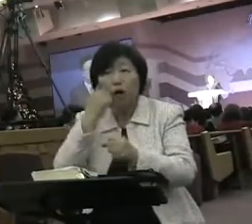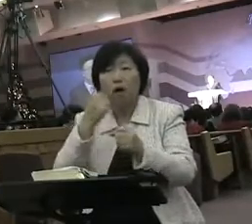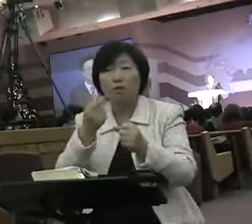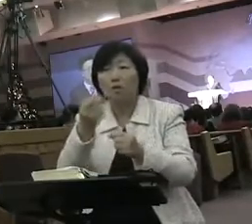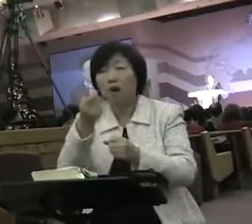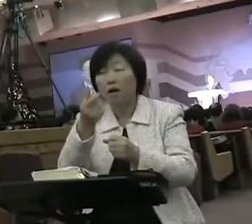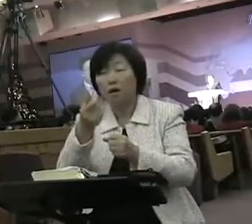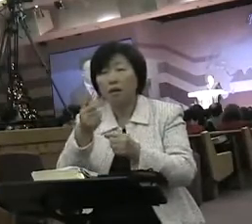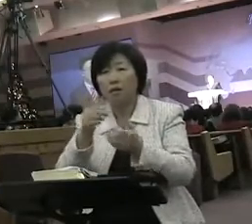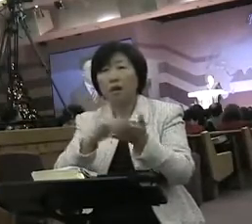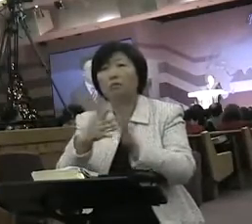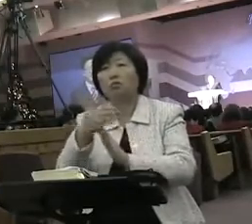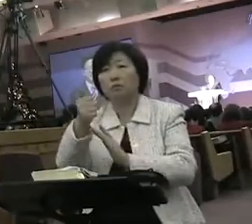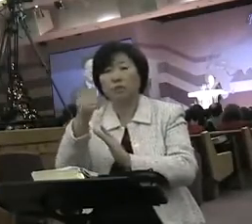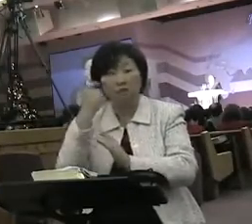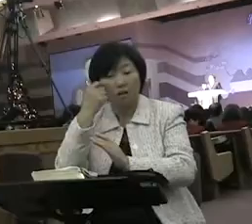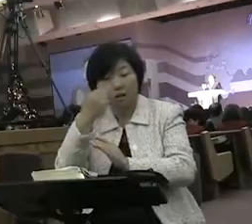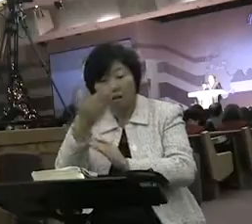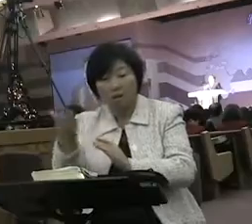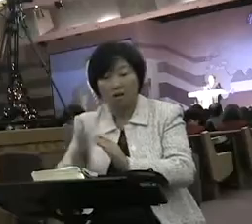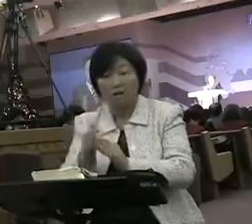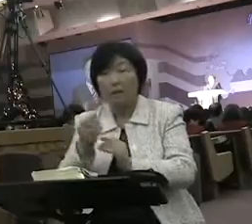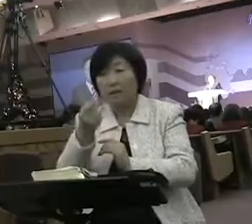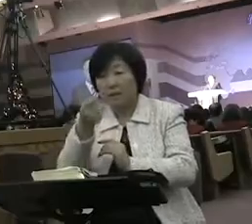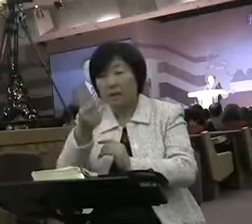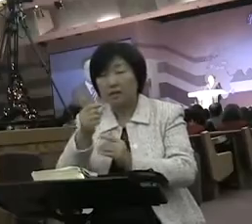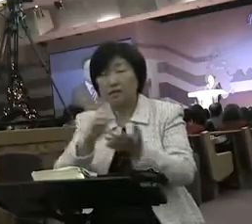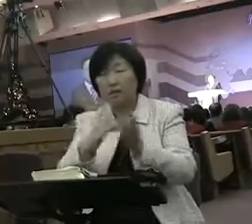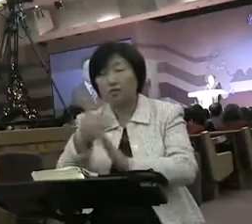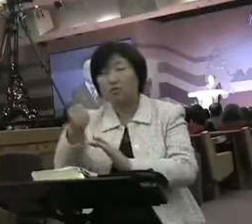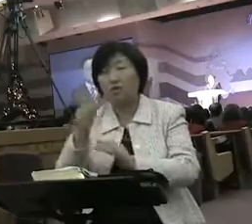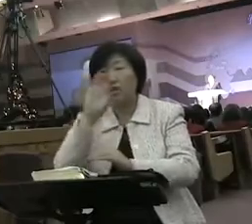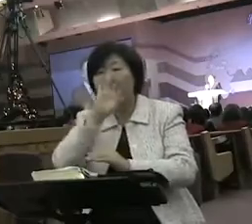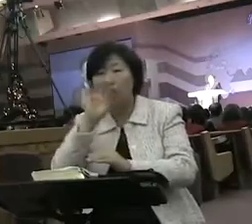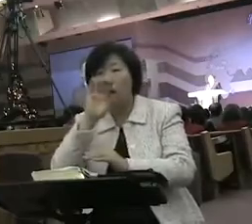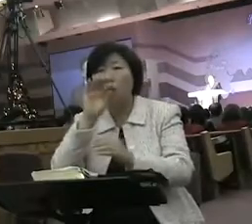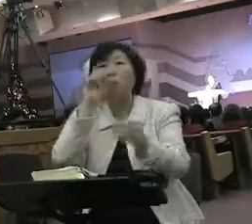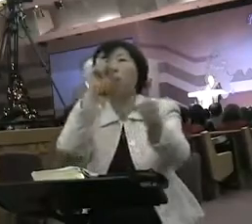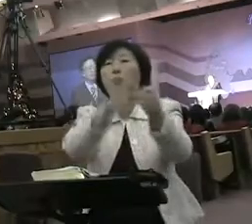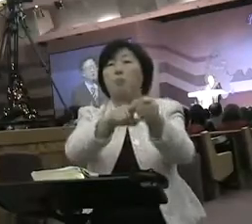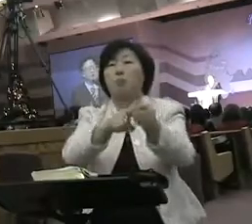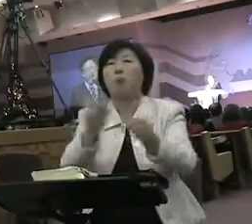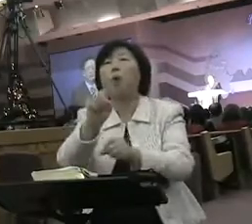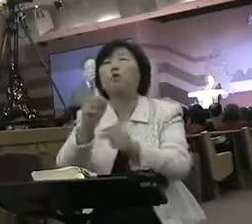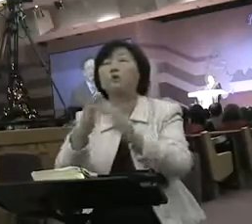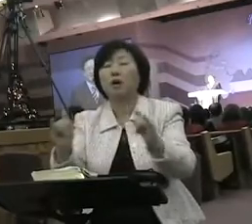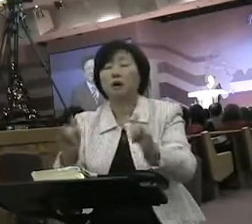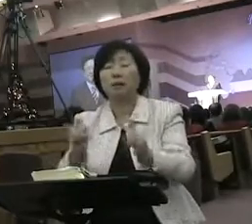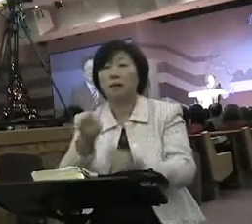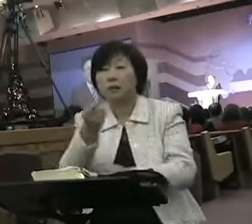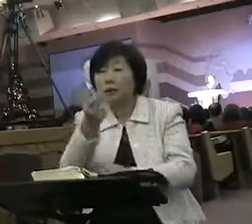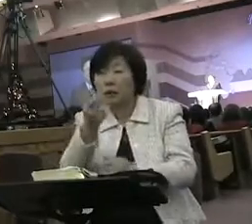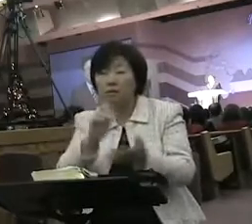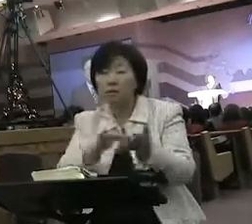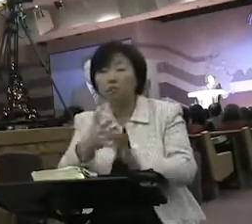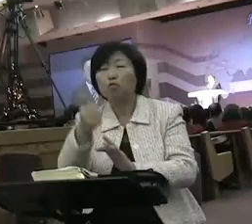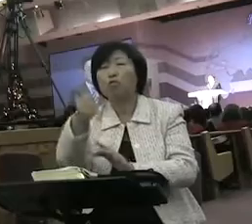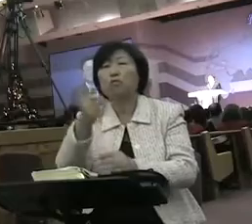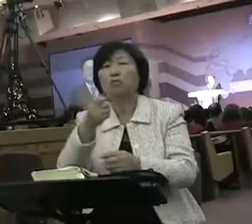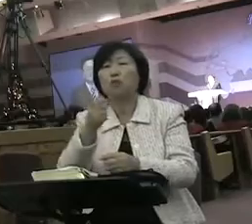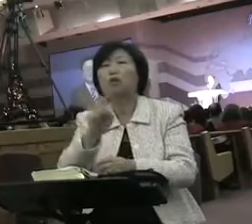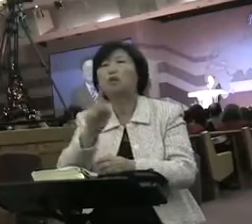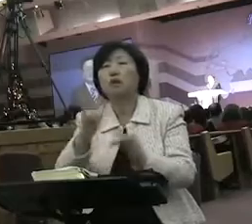예수입니까? 작은 예수를 만드는 것이 우리 훈련의 목적인데 도대체 어떤 사람을 작은 예수라고 이야기할 수